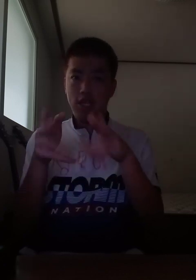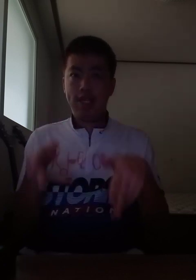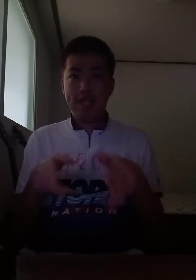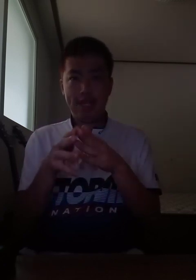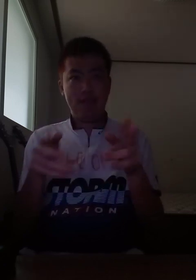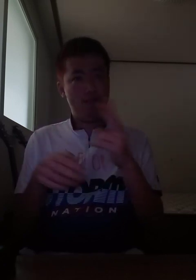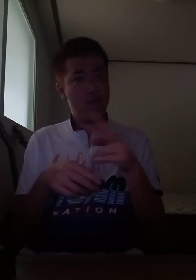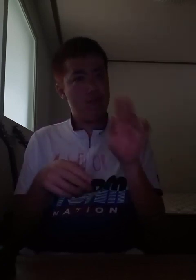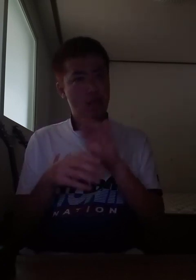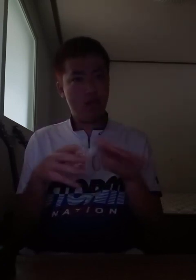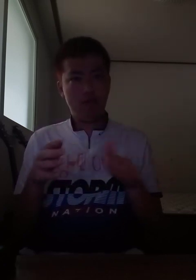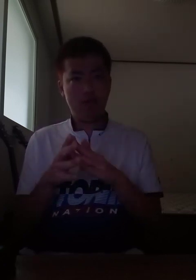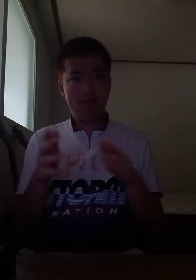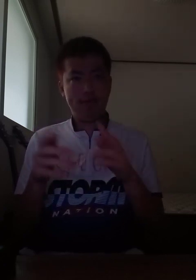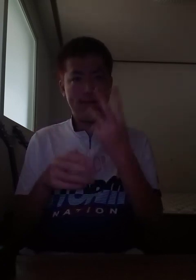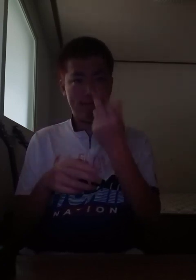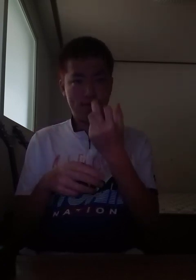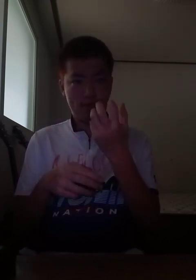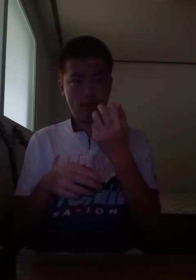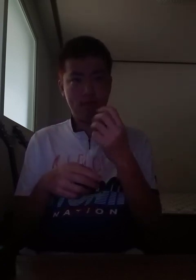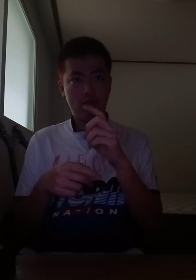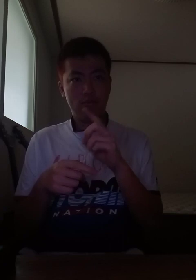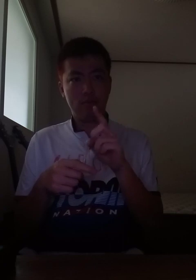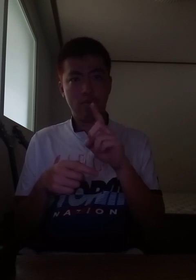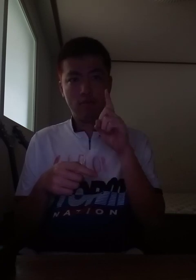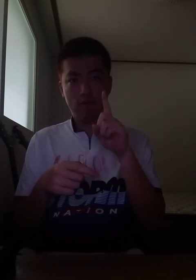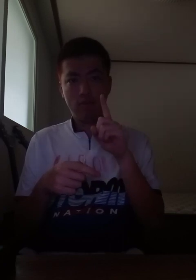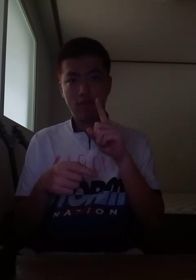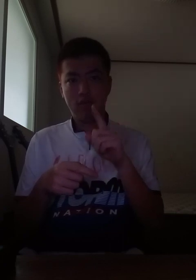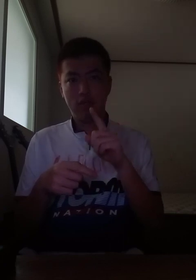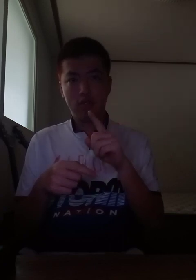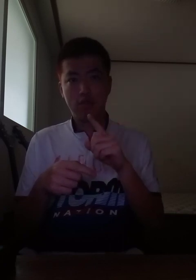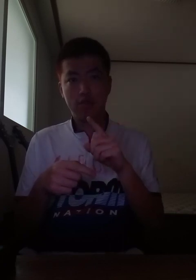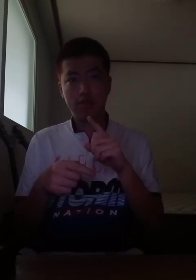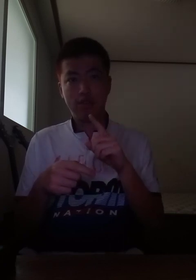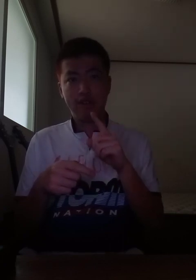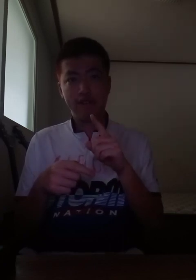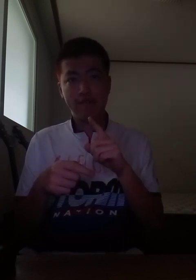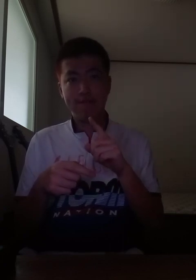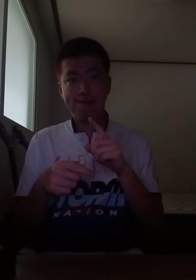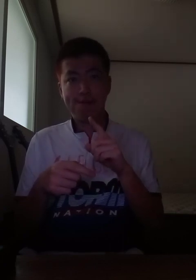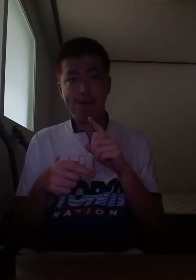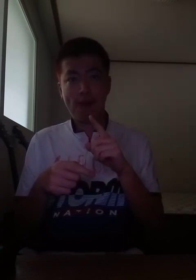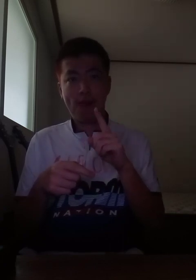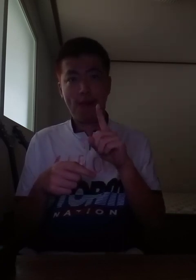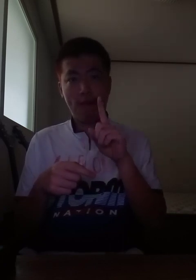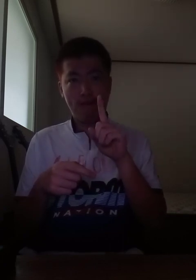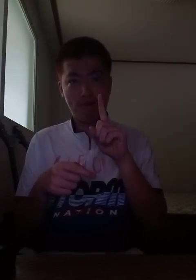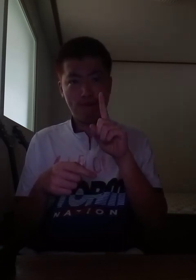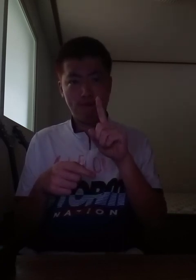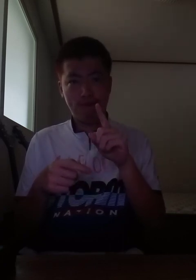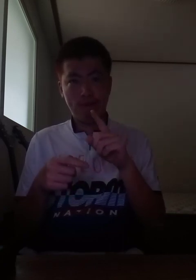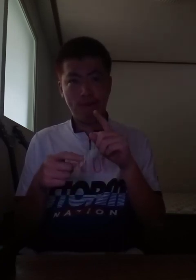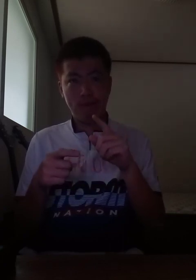2개 조금 안 되는 비상벨이 있다고 합니다. 그런데 이 비상벨을 보시면 비상벨이라고 써있고 또 누르기도 쉽습니다. 그럼 조금 멀리서 한번 봐볼까요?